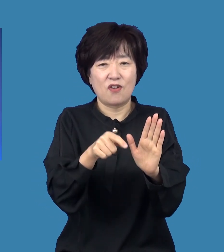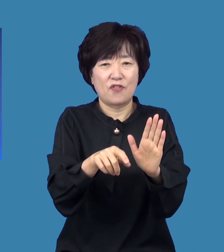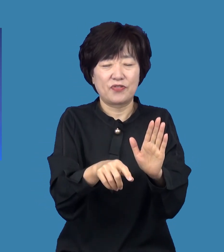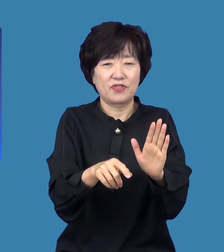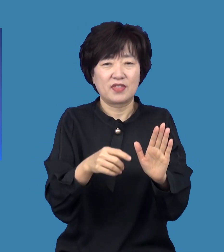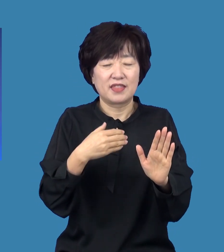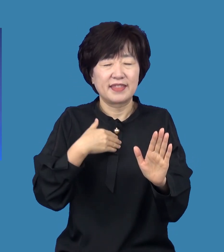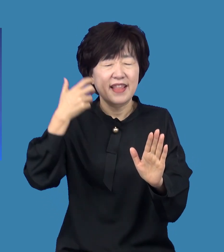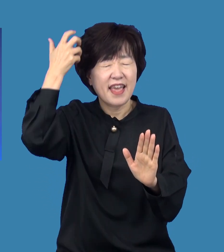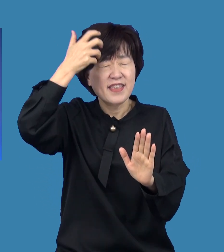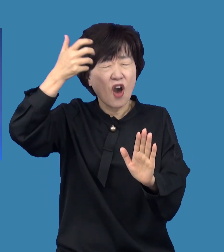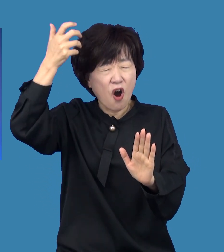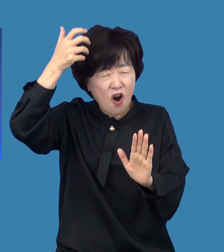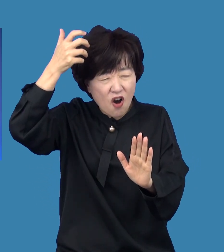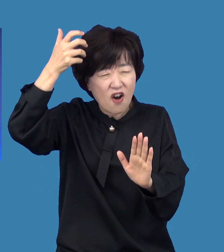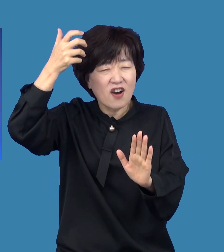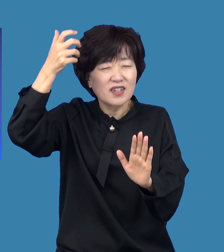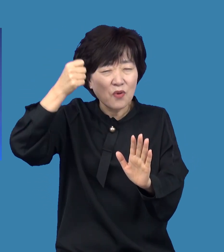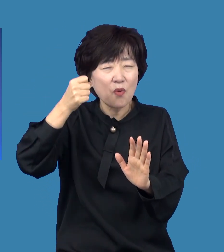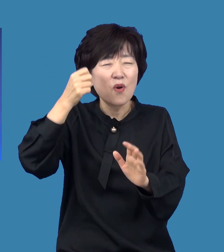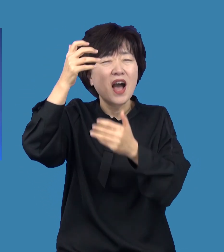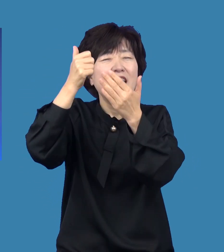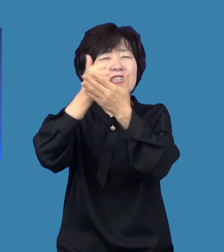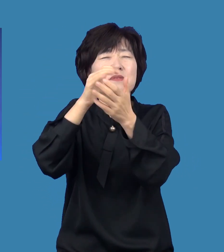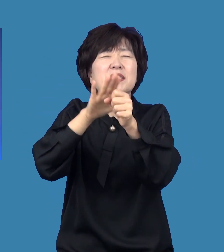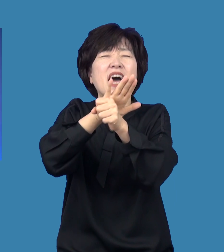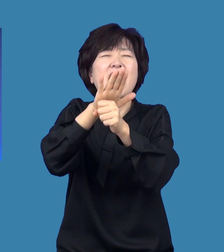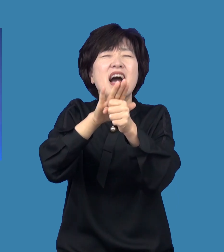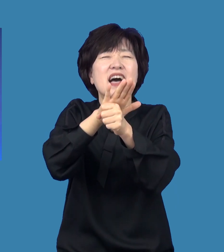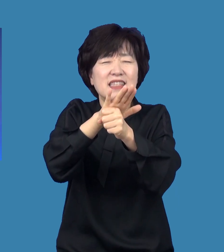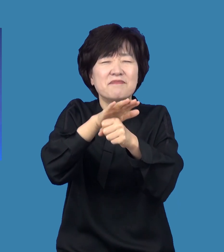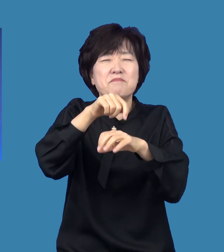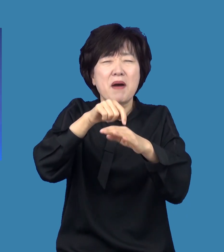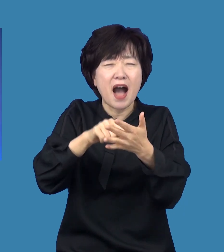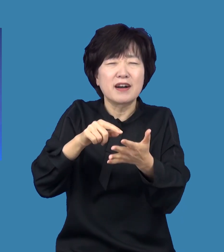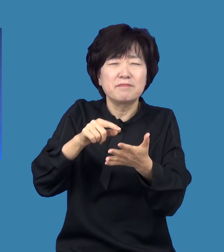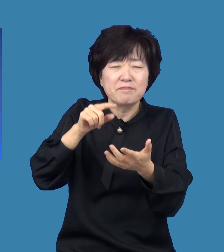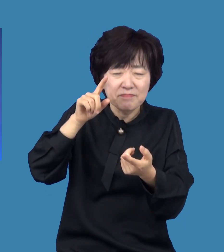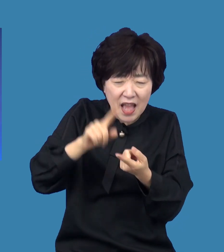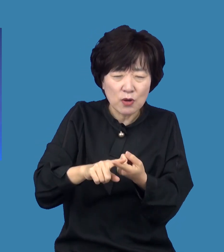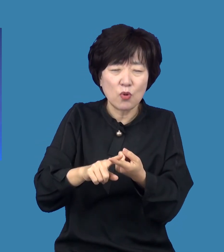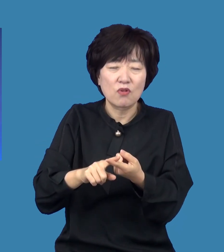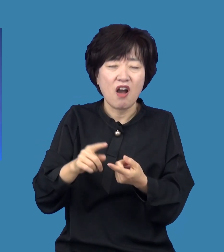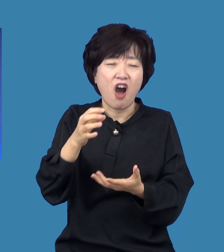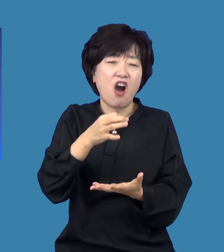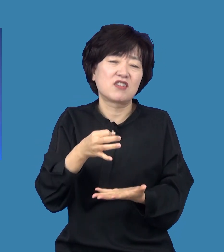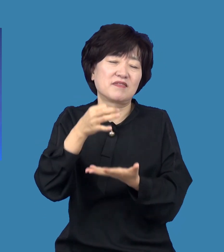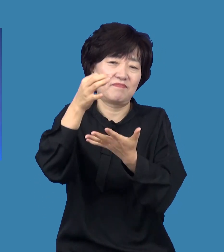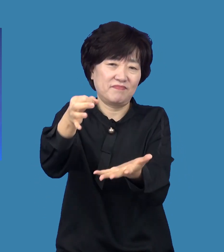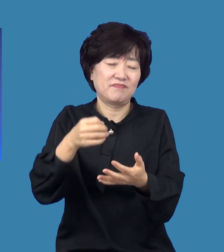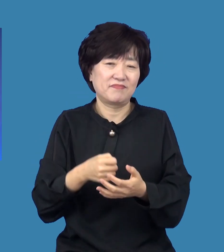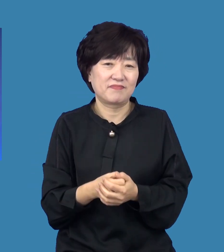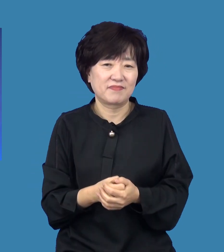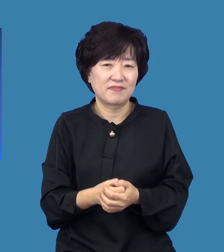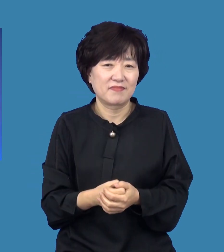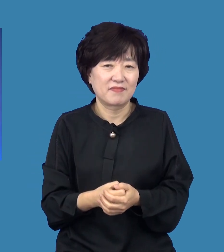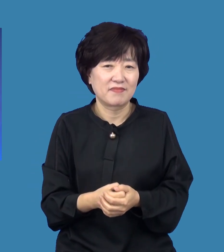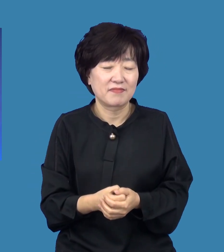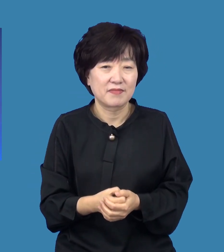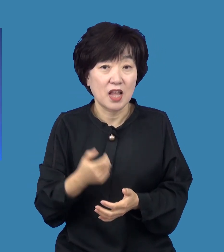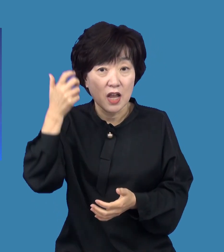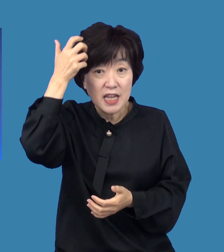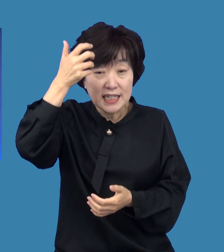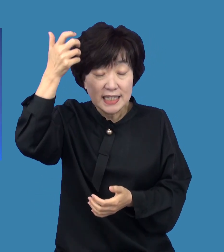사랑의 실체라는 거예요. 자, 우리 영적 세계의 원리들 할 때 여러분 여러 가지 원리 중에 중요한 게 있었습니다. 정말 영적인